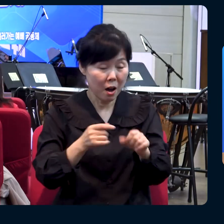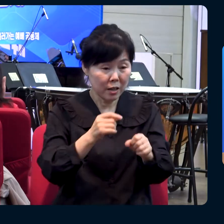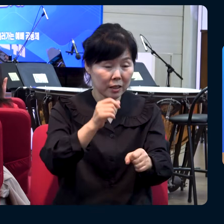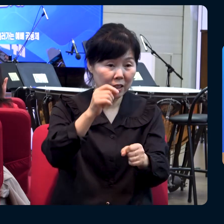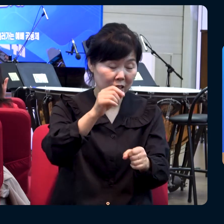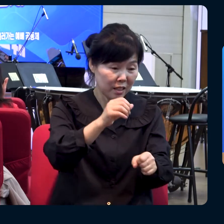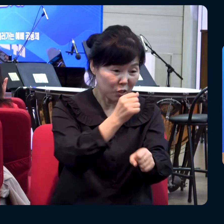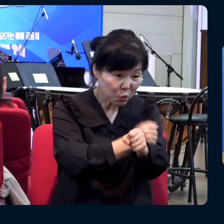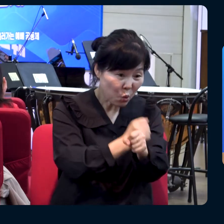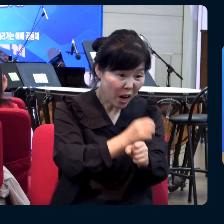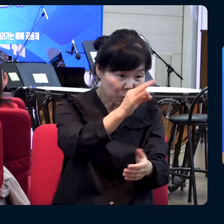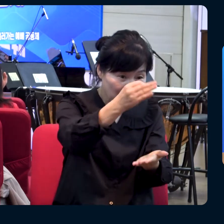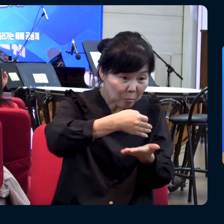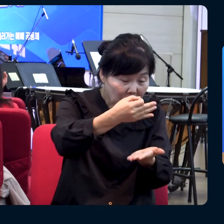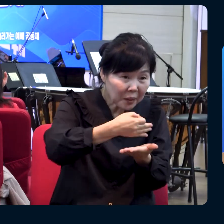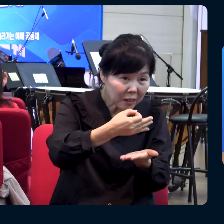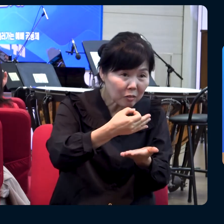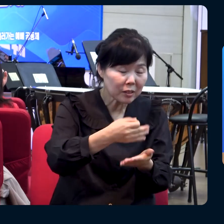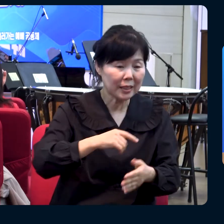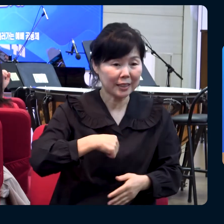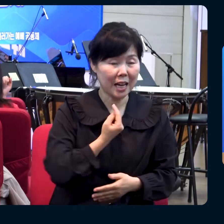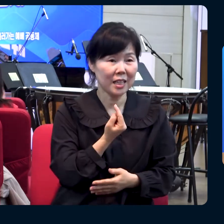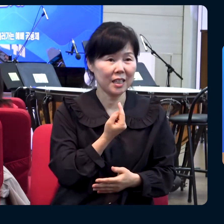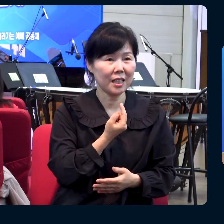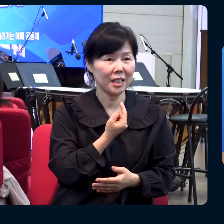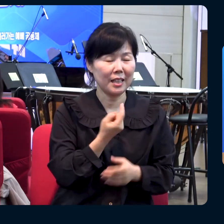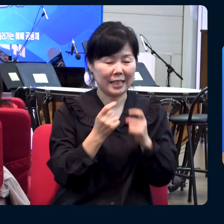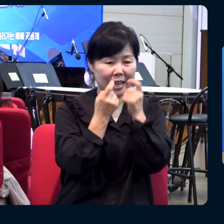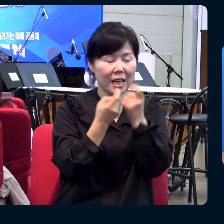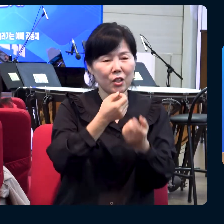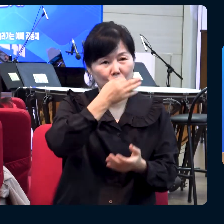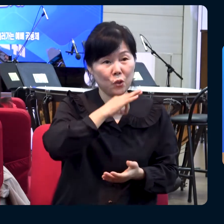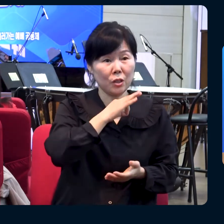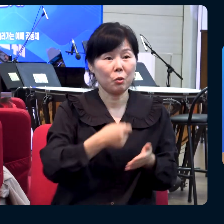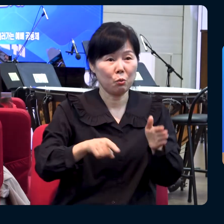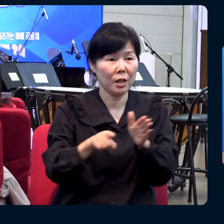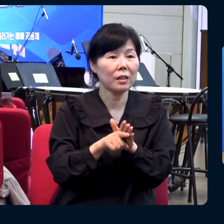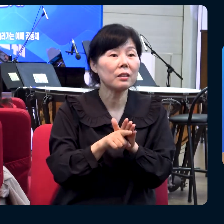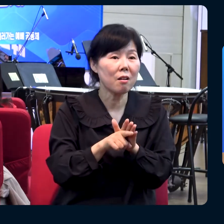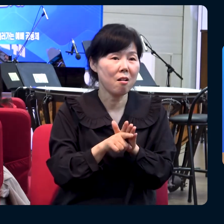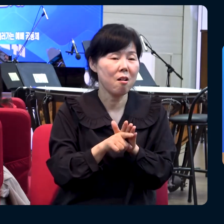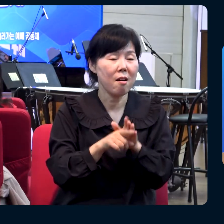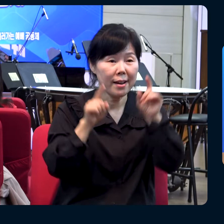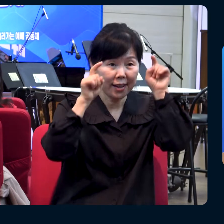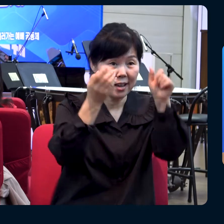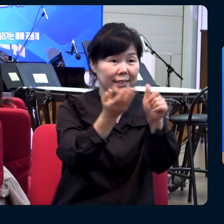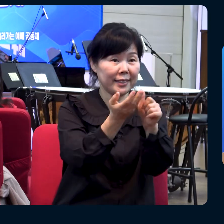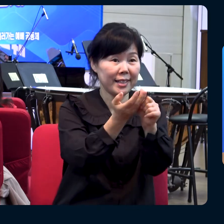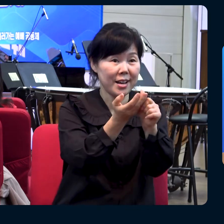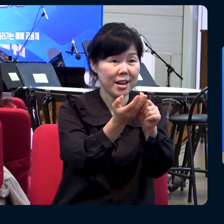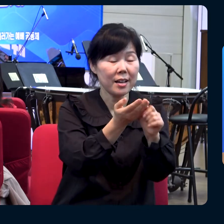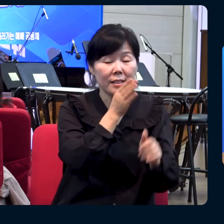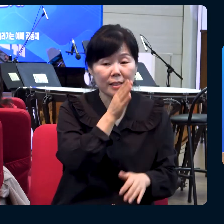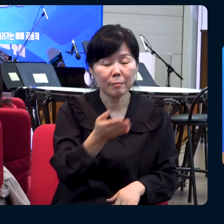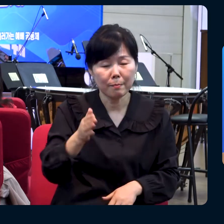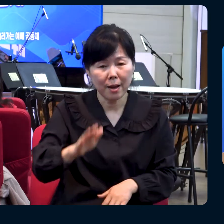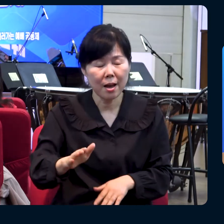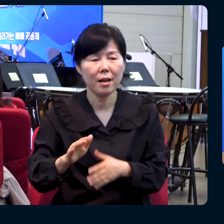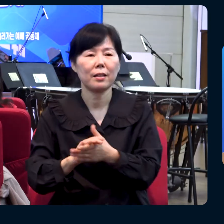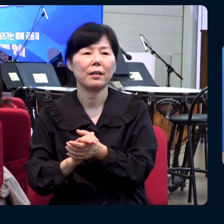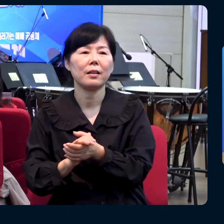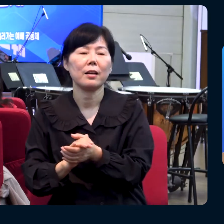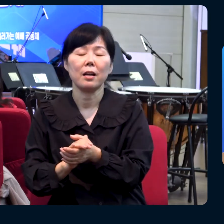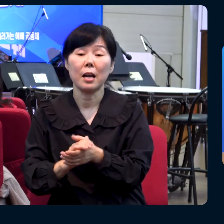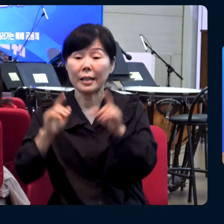자기를 위하여 양을 버리지만, 자기 목숨을 위하여 양을 버리지만, 선한 목자는 양을 위하여